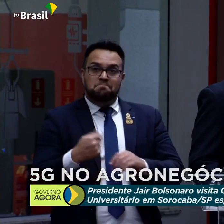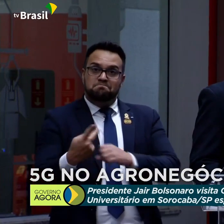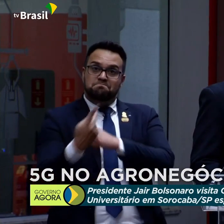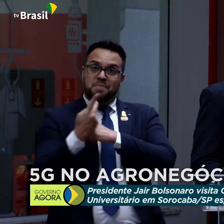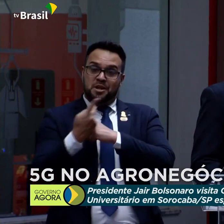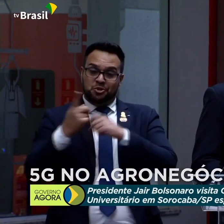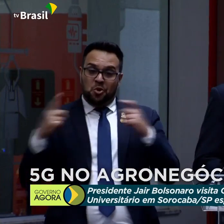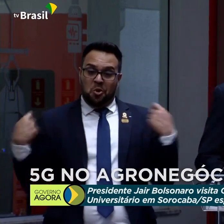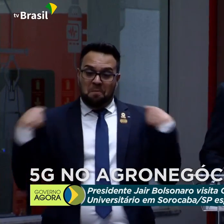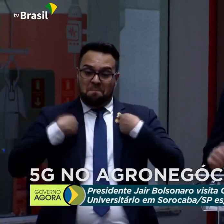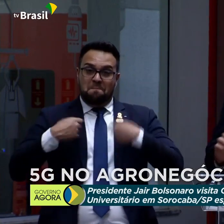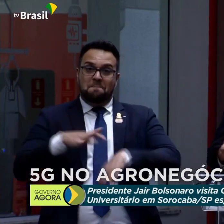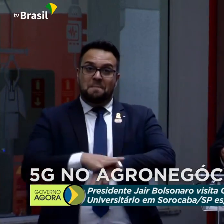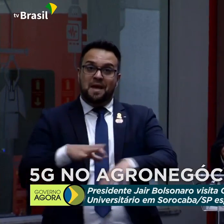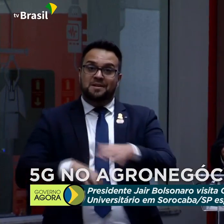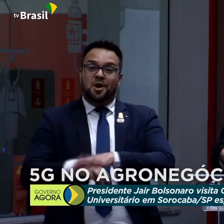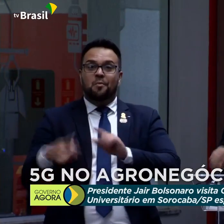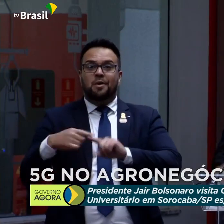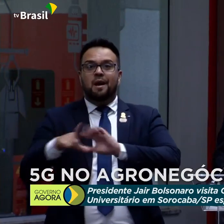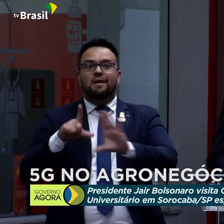presidente? Que eu vim, avisaram que era